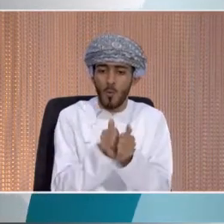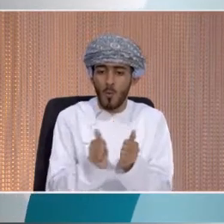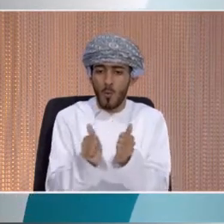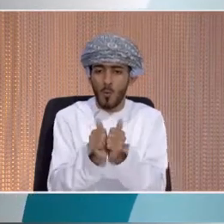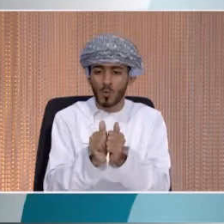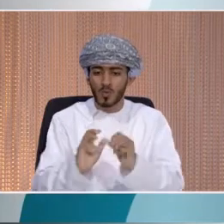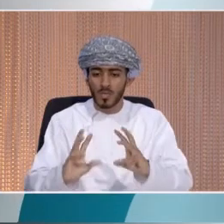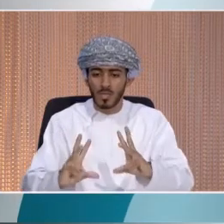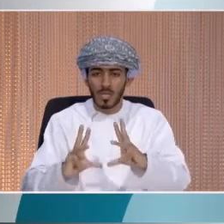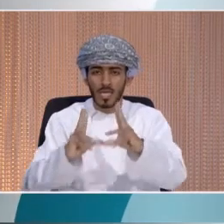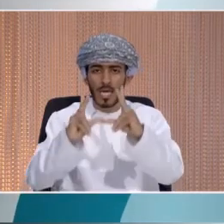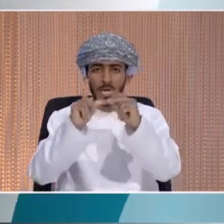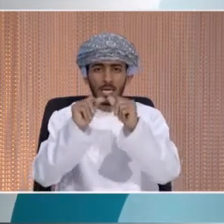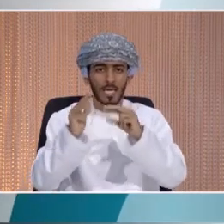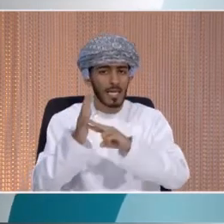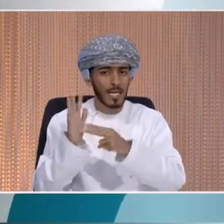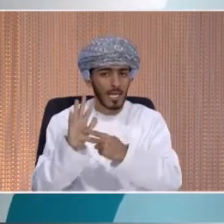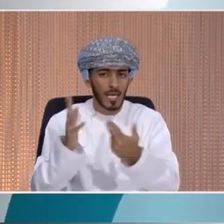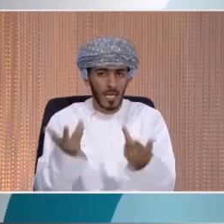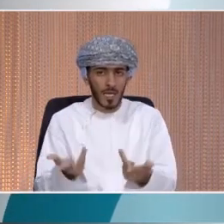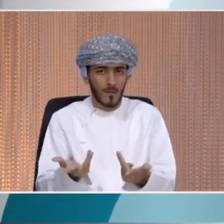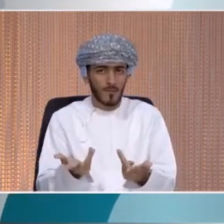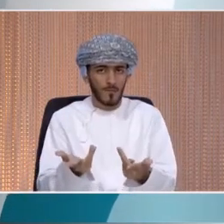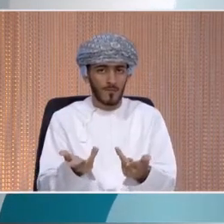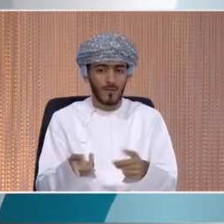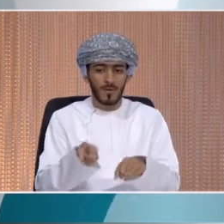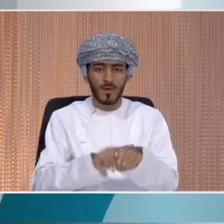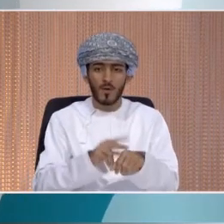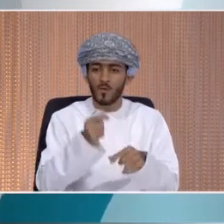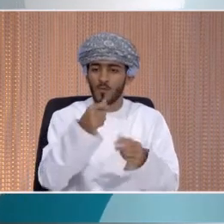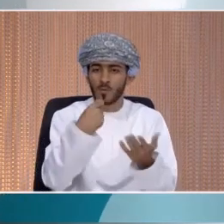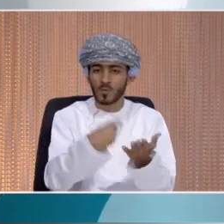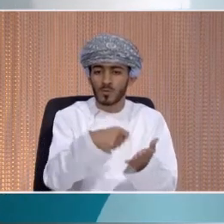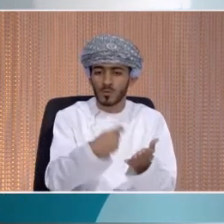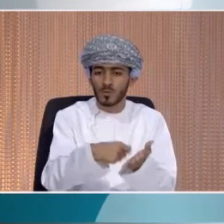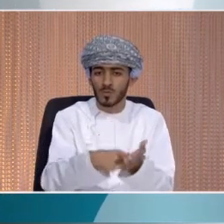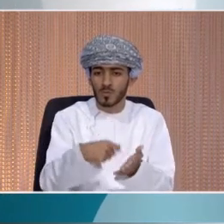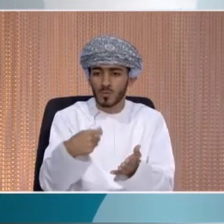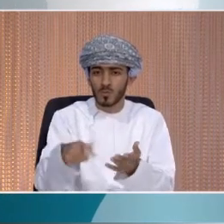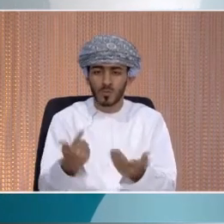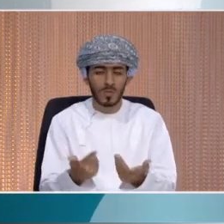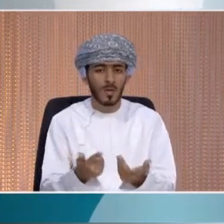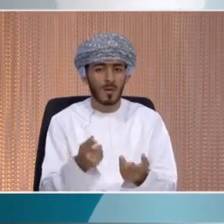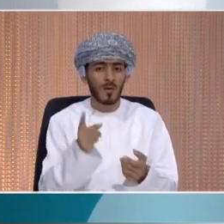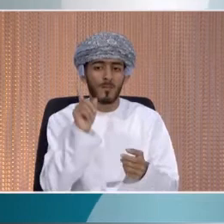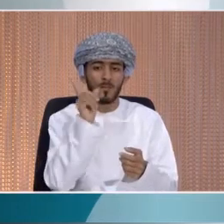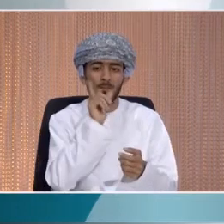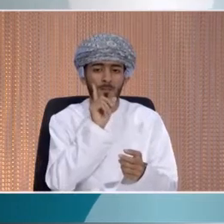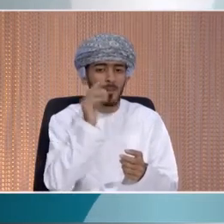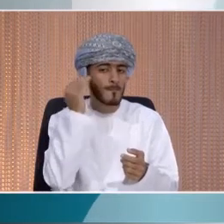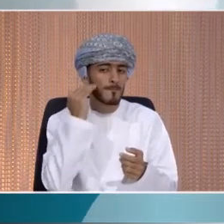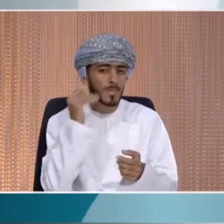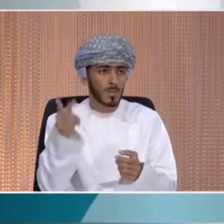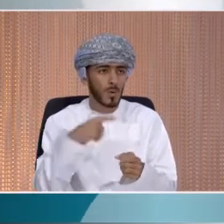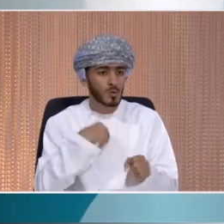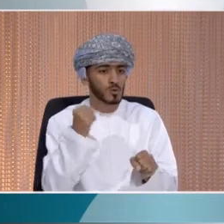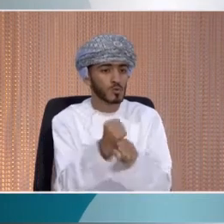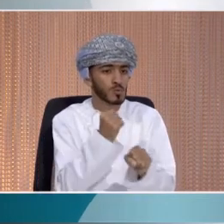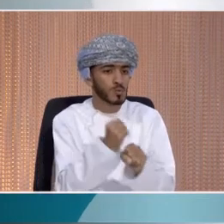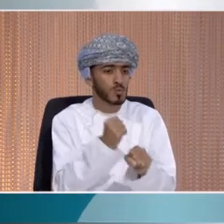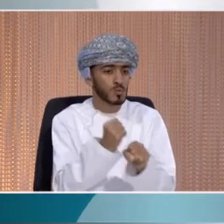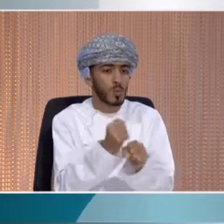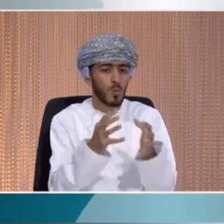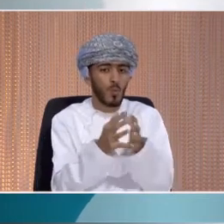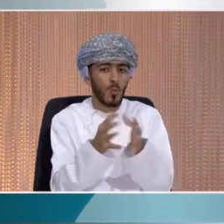مثل الزواج والبلوغ وغيرها، والتكاليف التي يجب أن تقوم بها المرأة المتزوجة إن كانت من ذوي